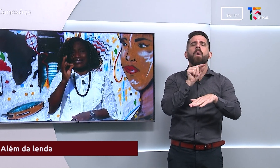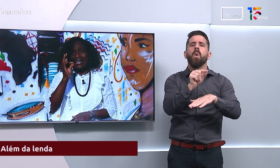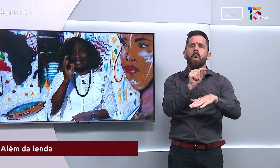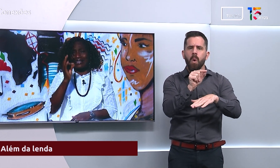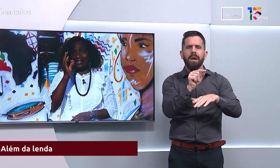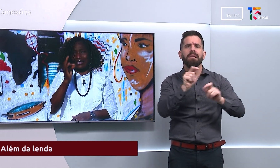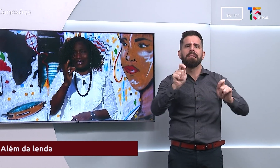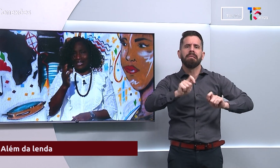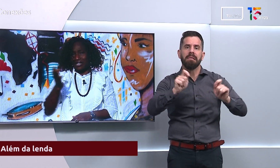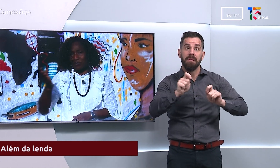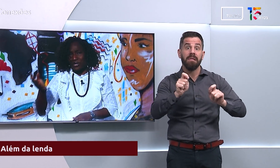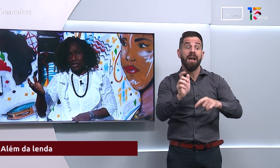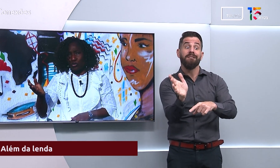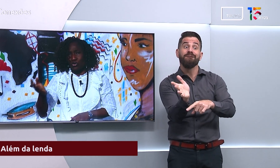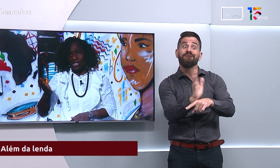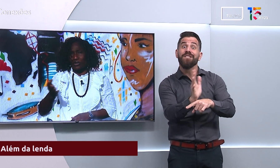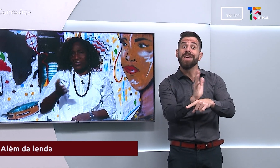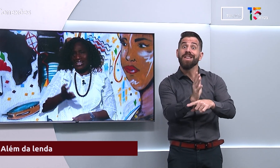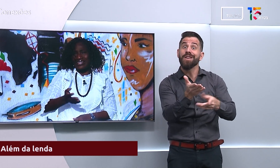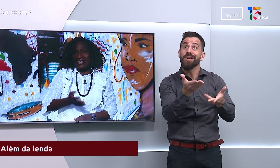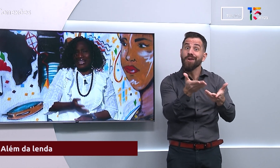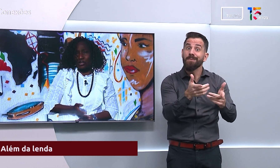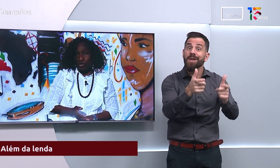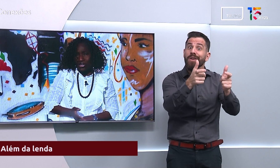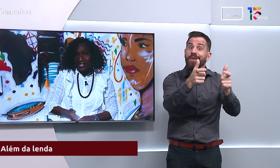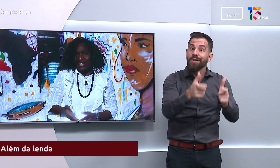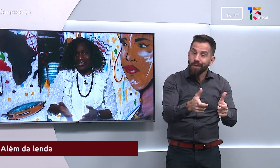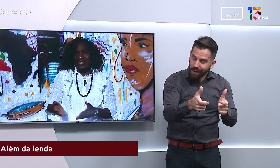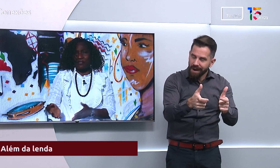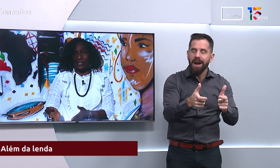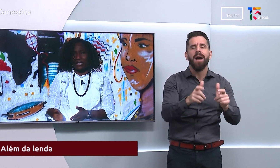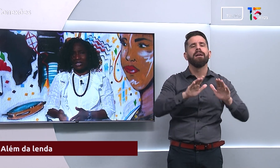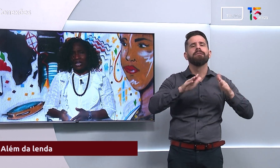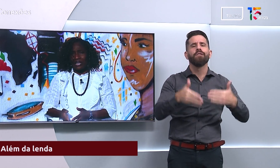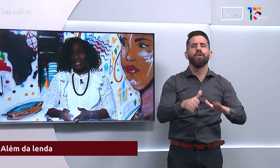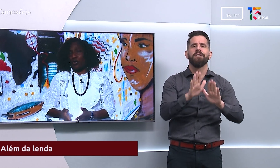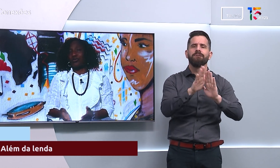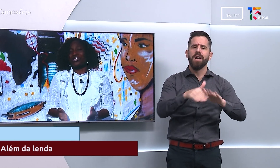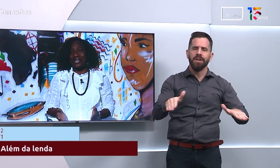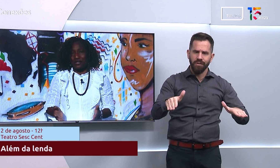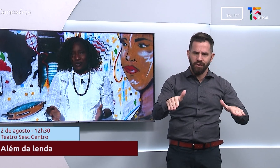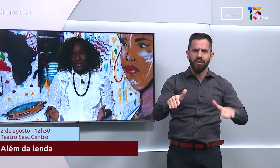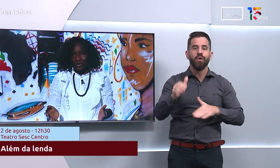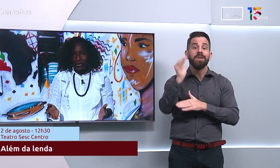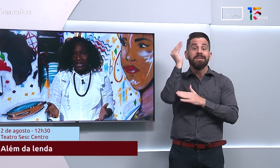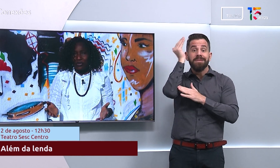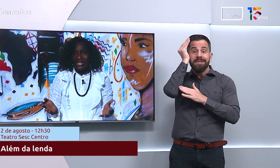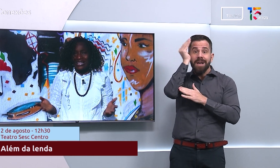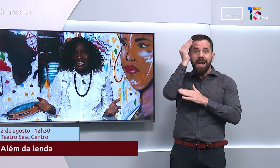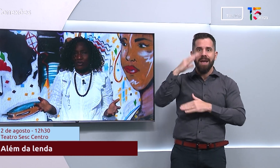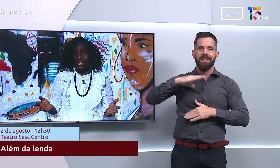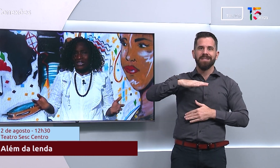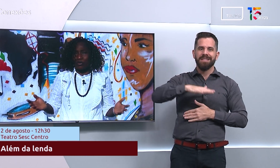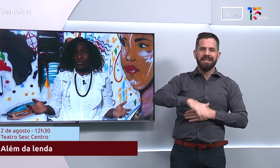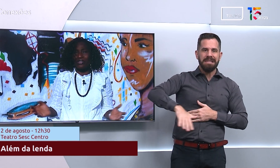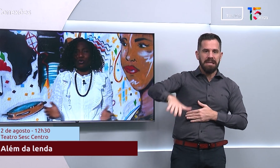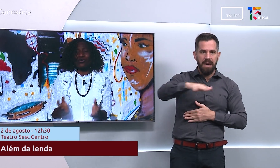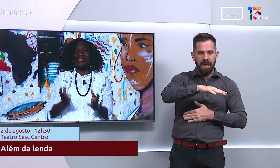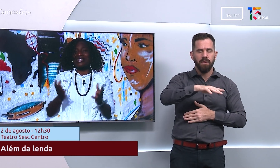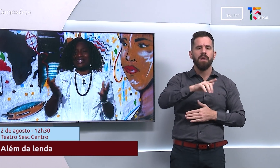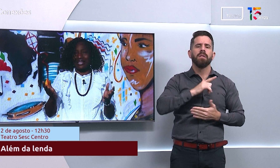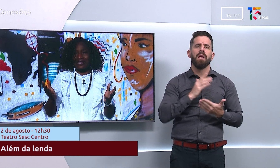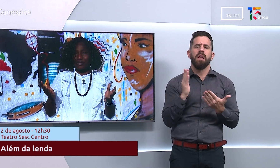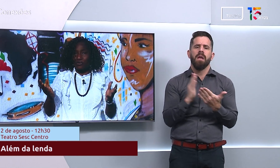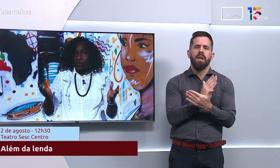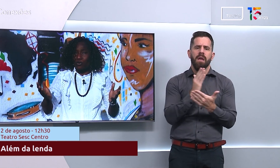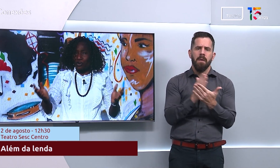Além da Lenda será exibido no Teatro Sesc Centro nesta sexta-feira. Ele conta a história do livro sagrado que reúne todas